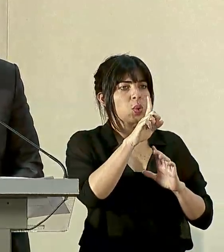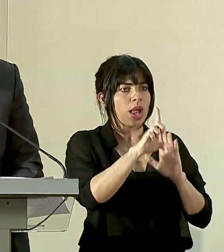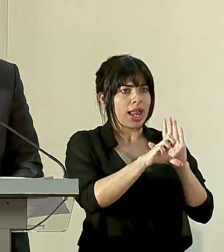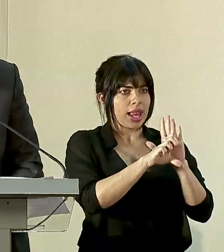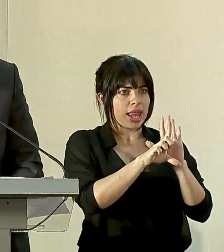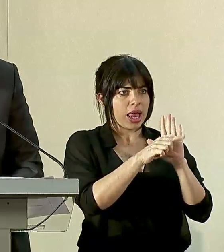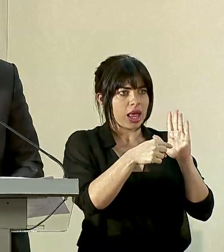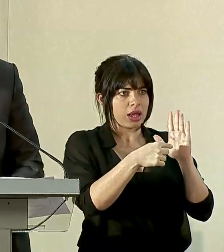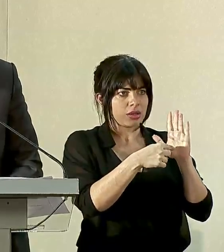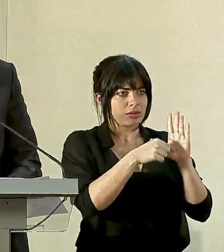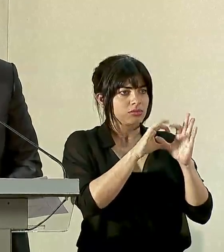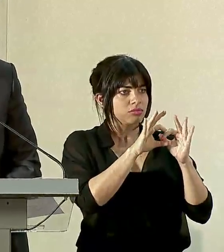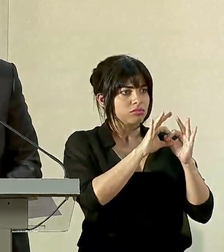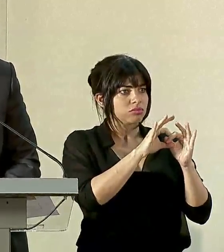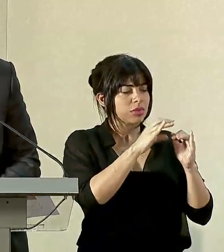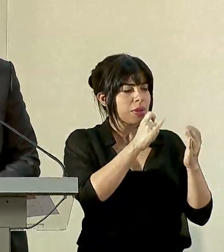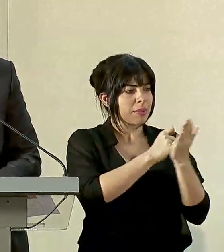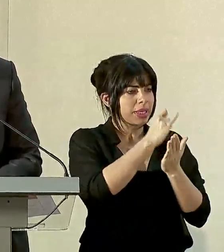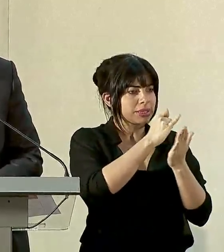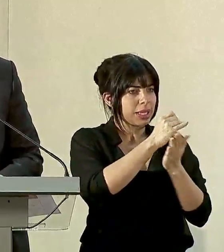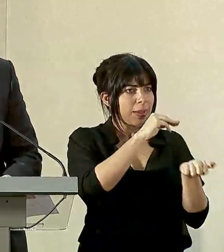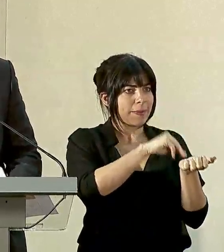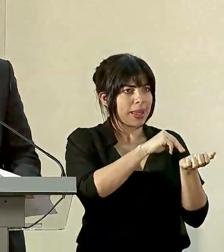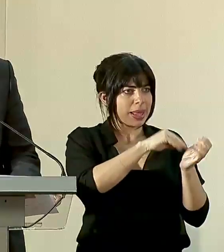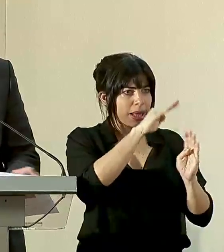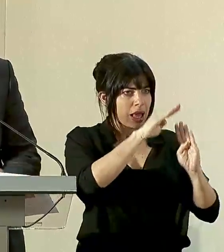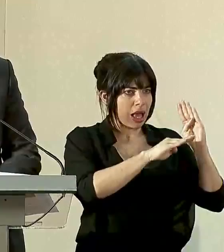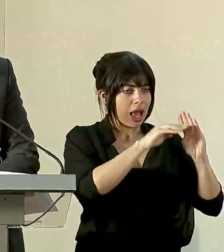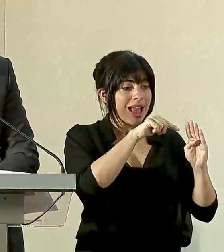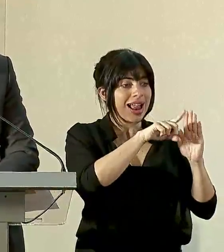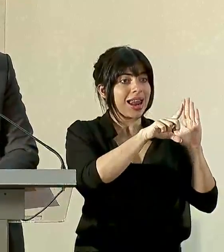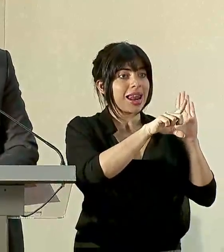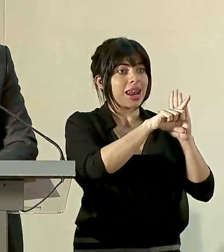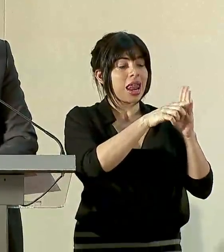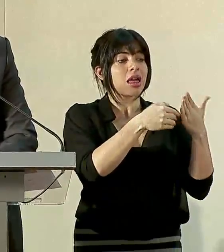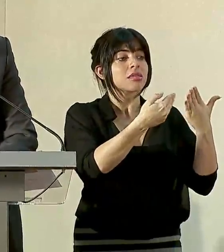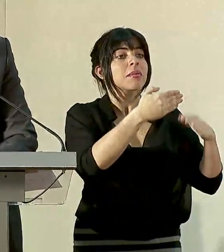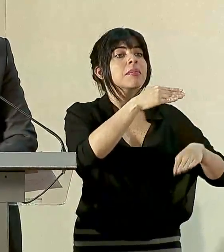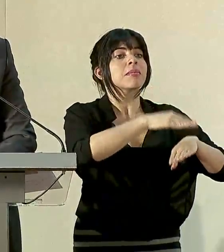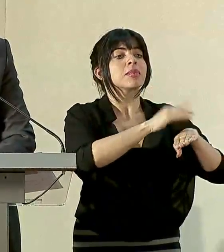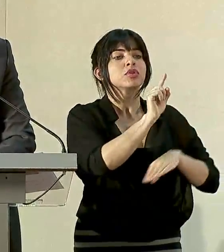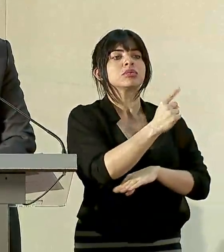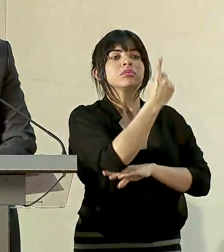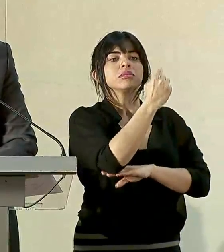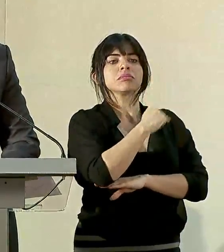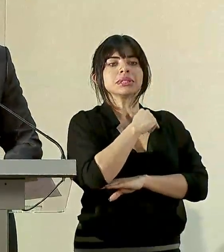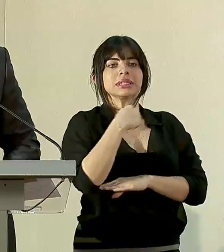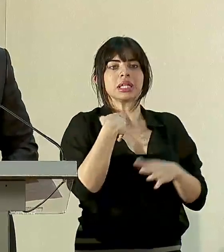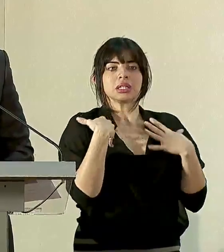que regula la investigación biomédica y esa ley otorga las competencias al Ministerio de Salud